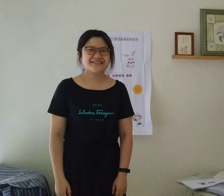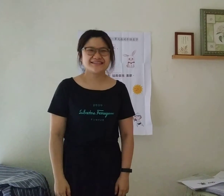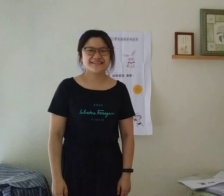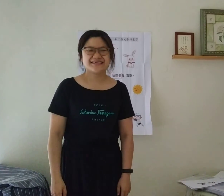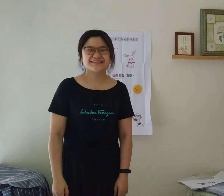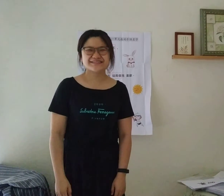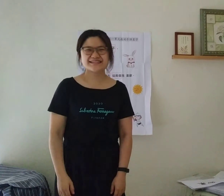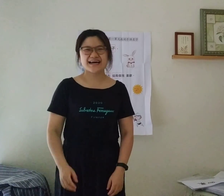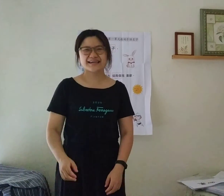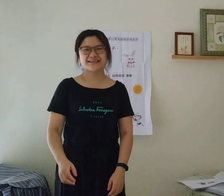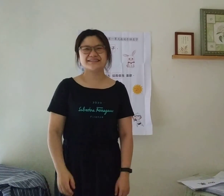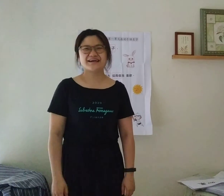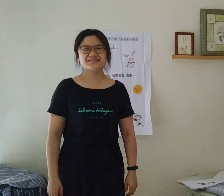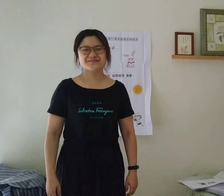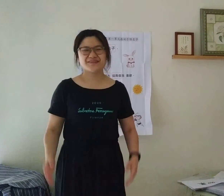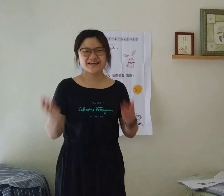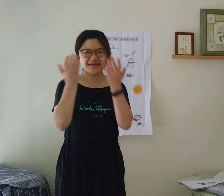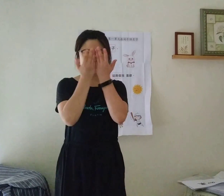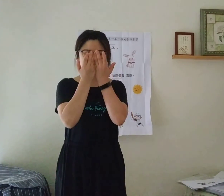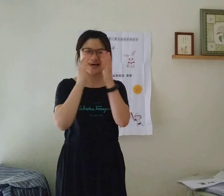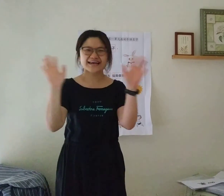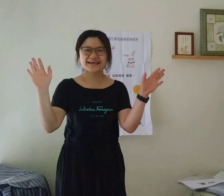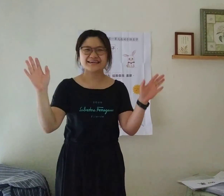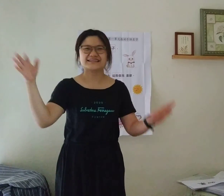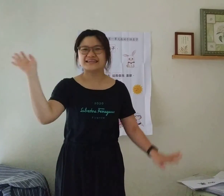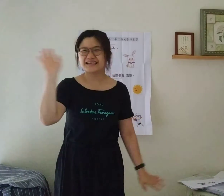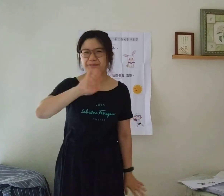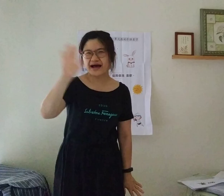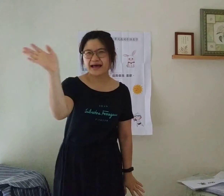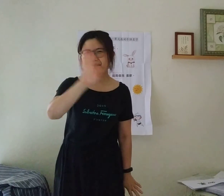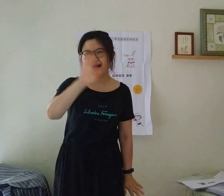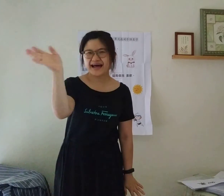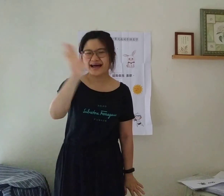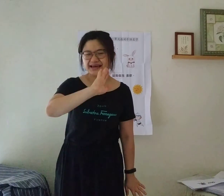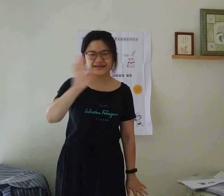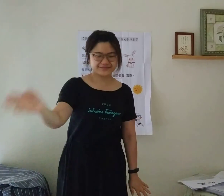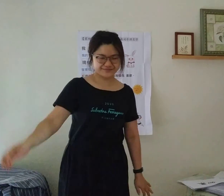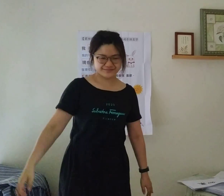我们今天就上课到这边，下课，大家拜拜。